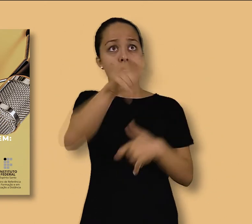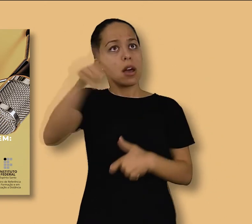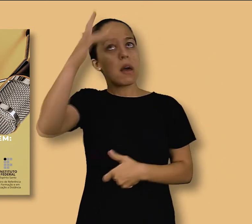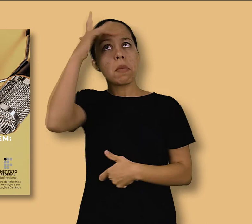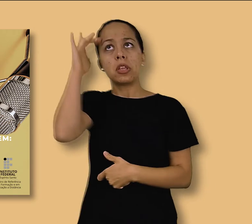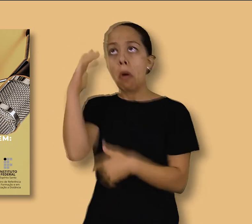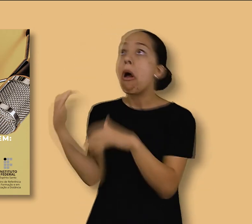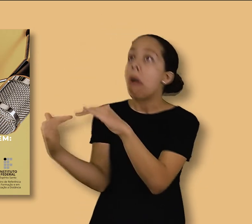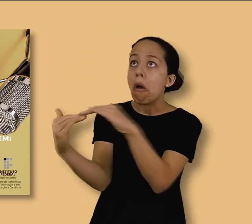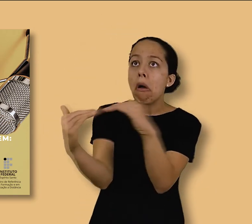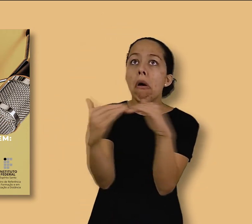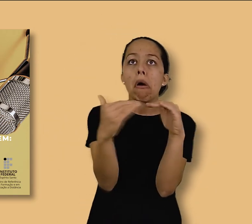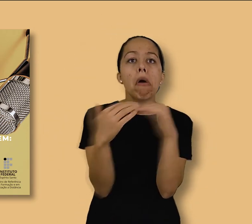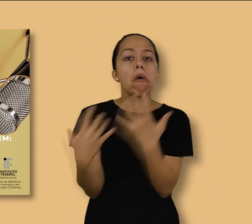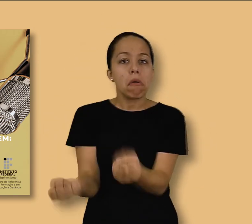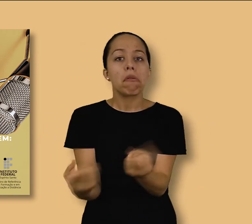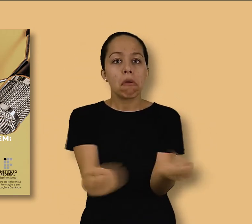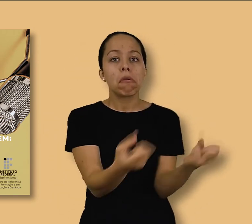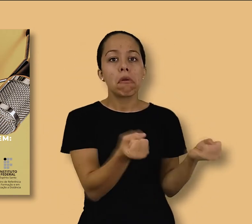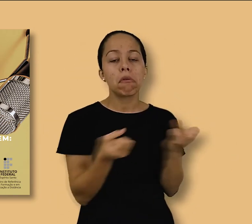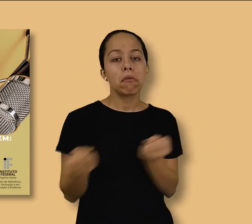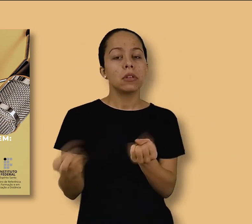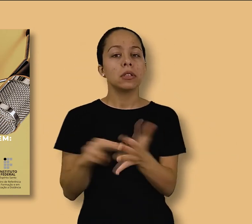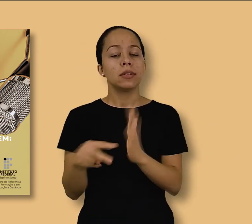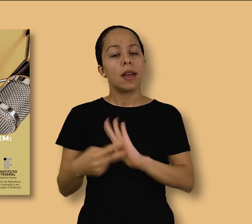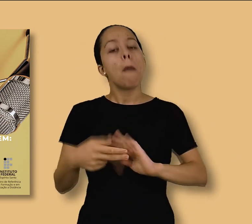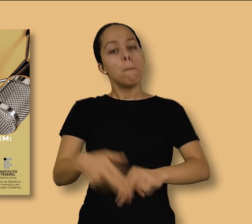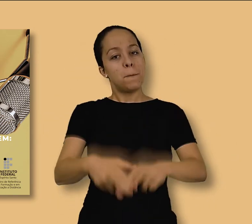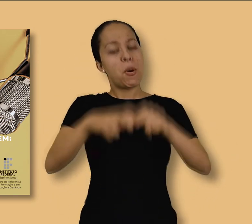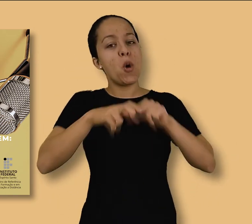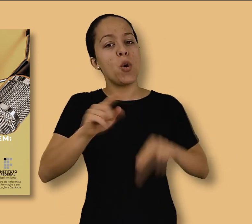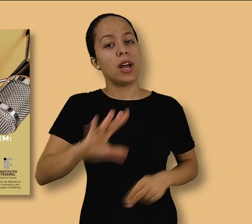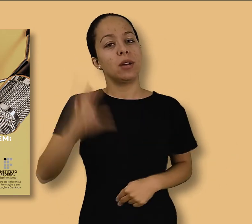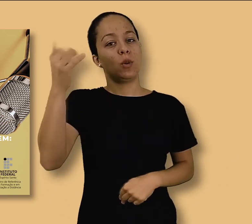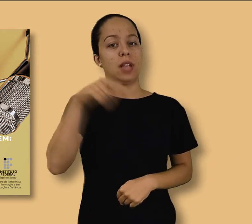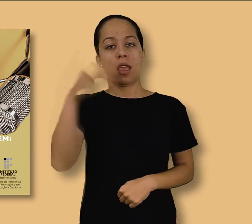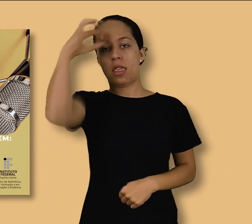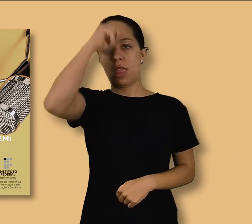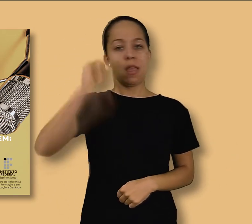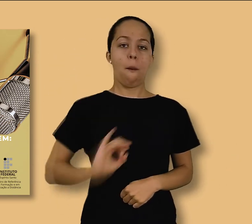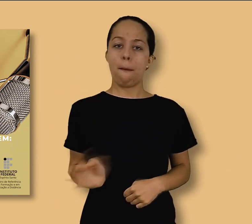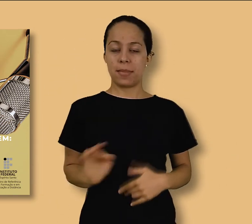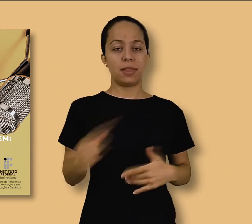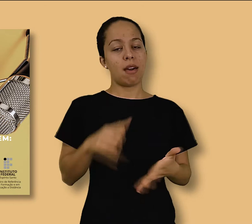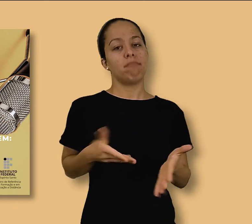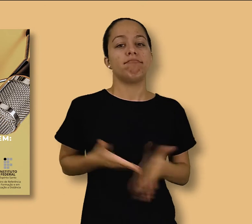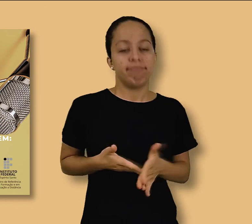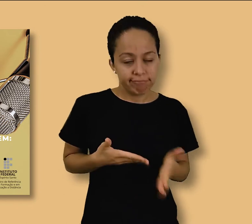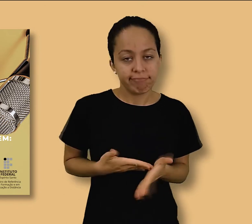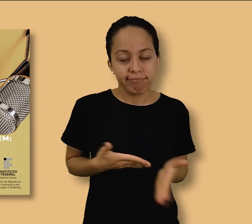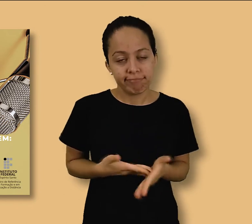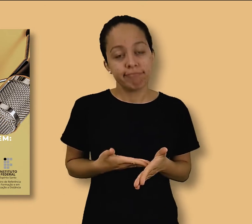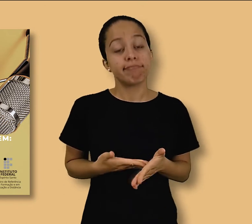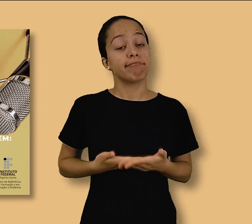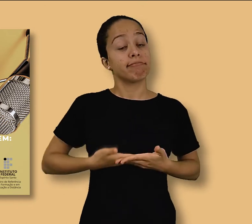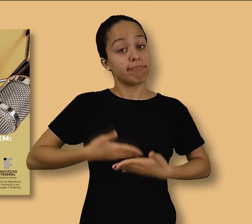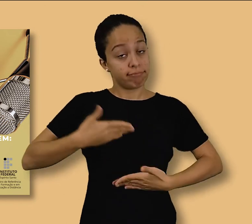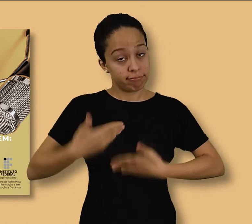amplamente aceitos no nosso dia-a-dia como causa como motivo da não aprendizagem e